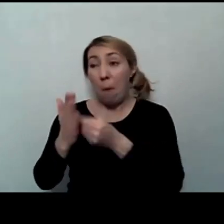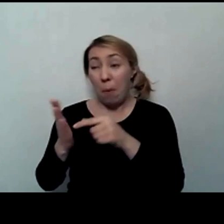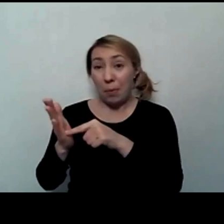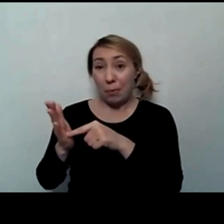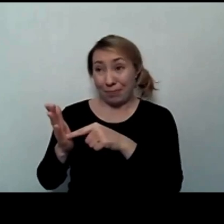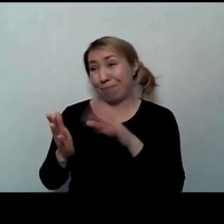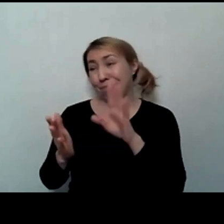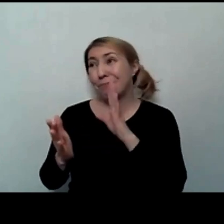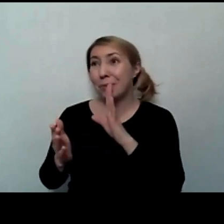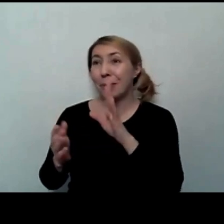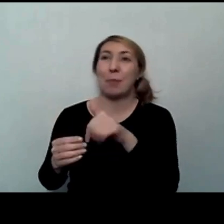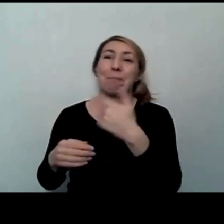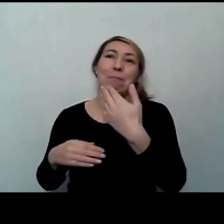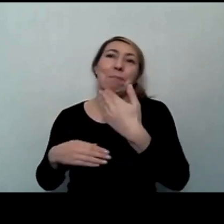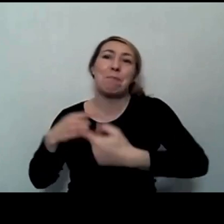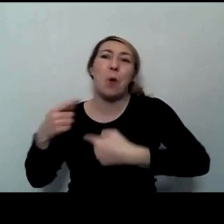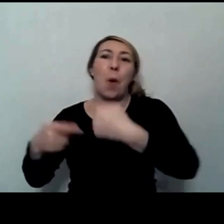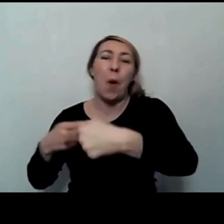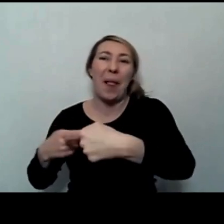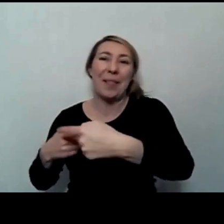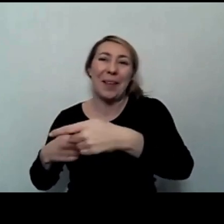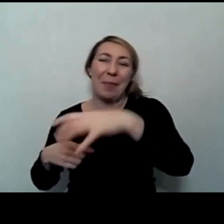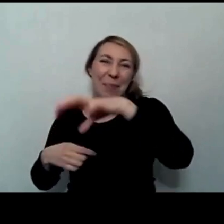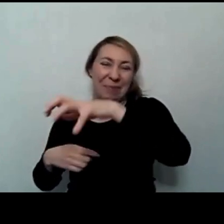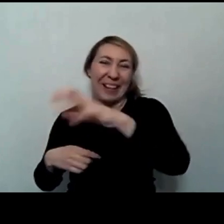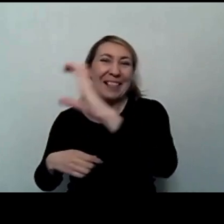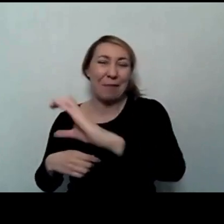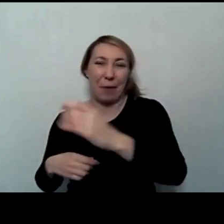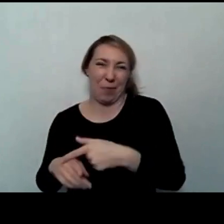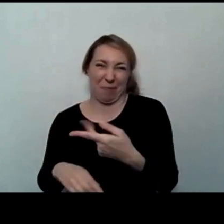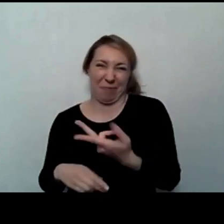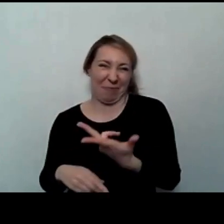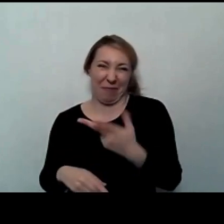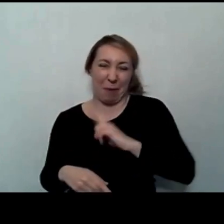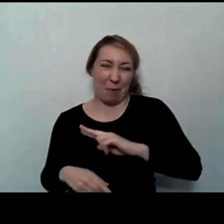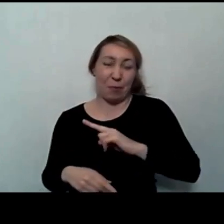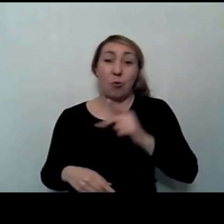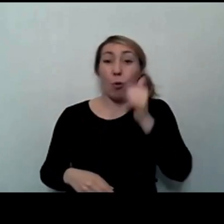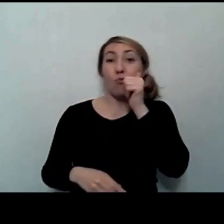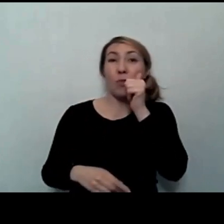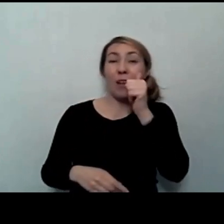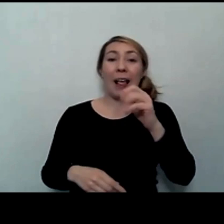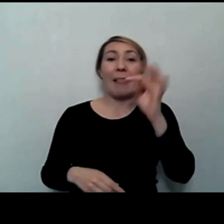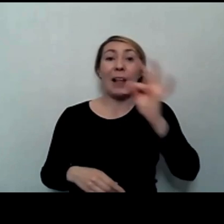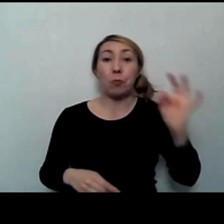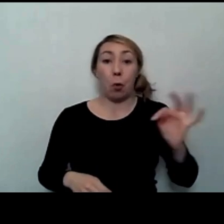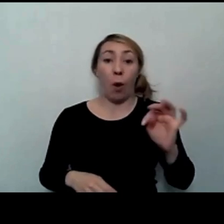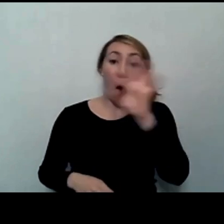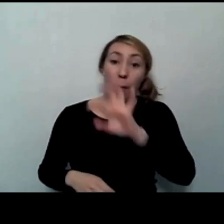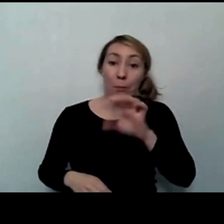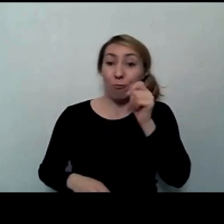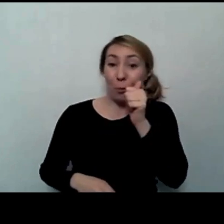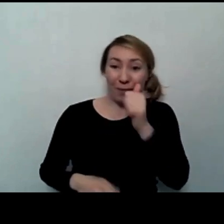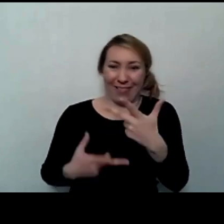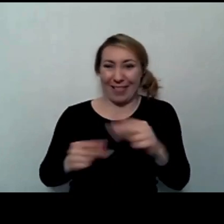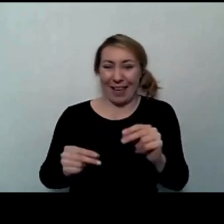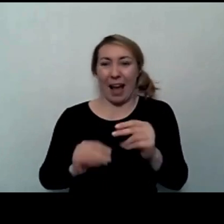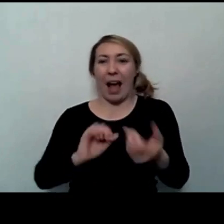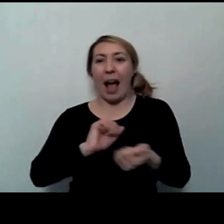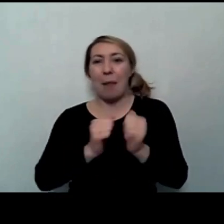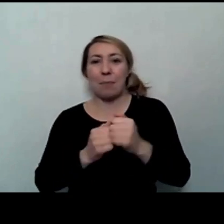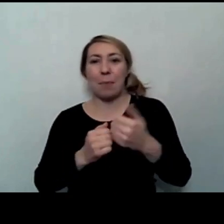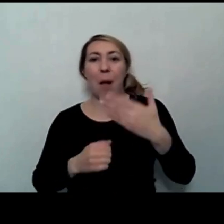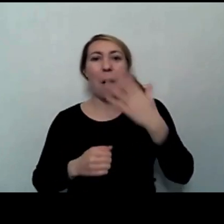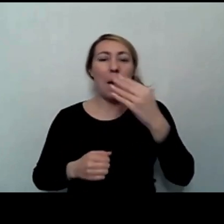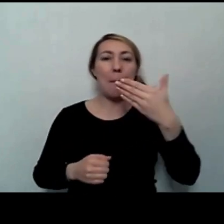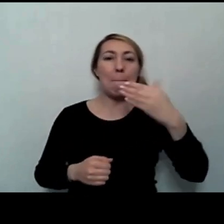pokolenia cyfrowego nie są atrakcyjne, no bo to nie jest to coś, co widzą na TikToku czy w tych memach, które